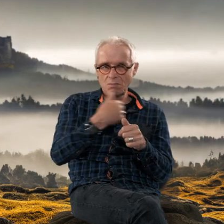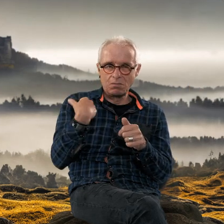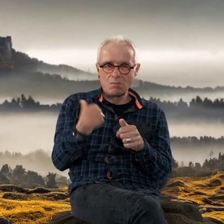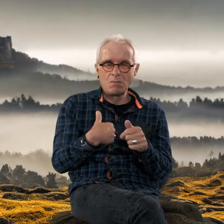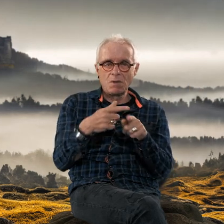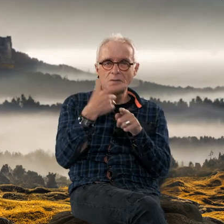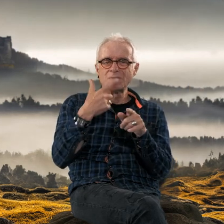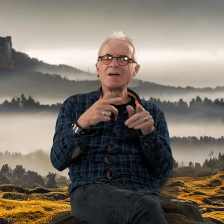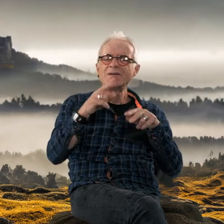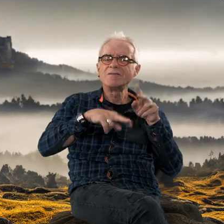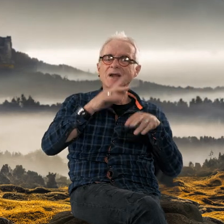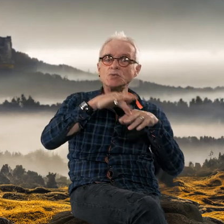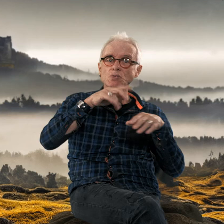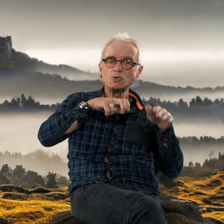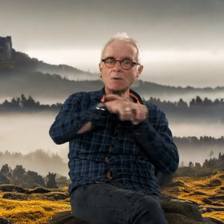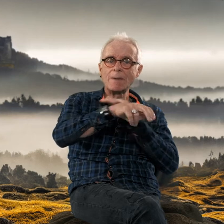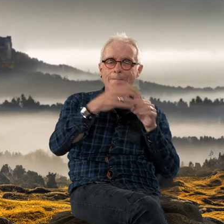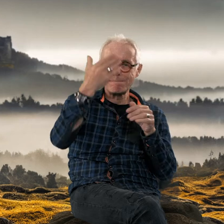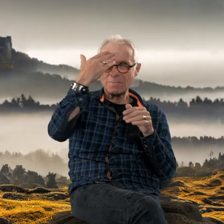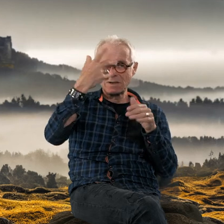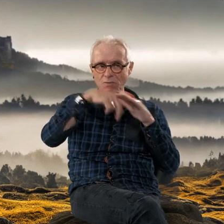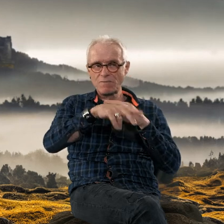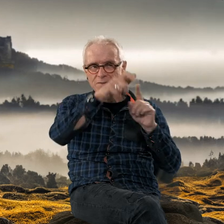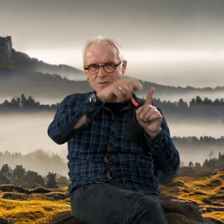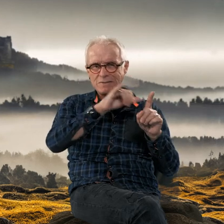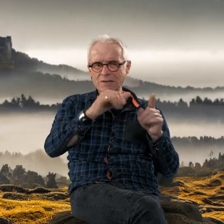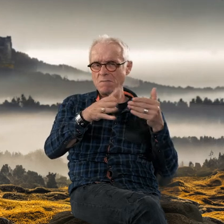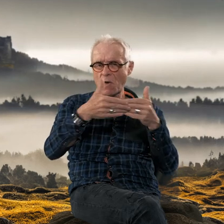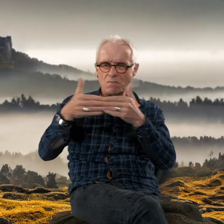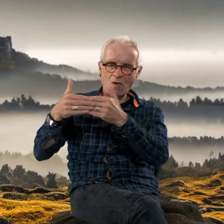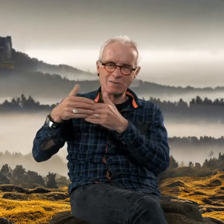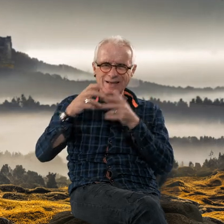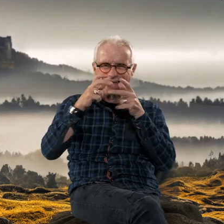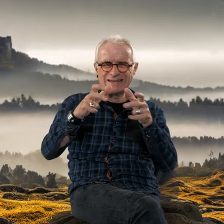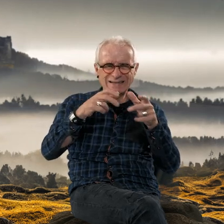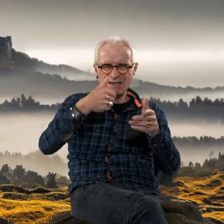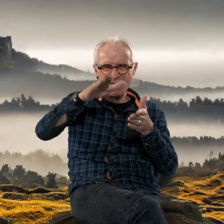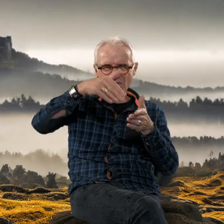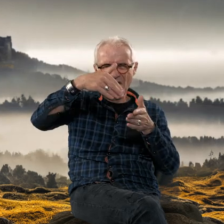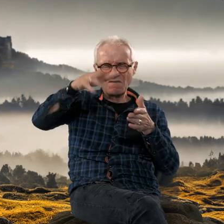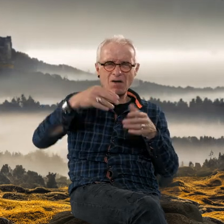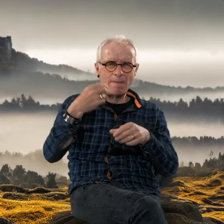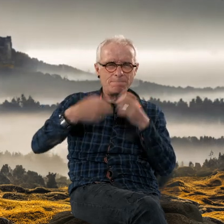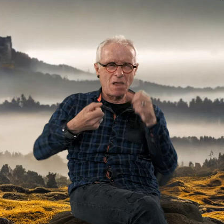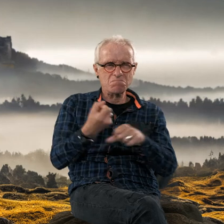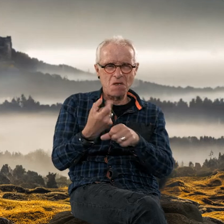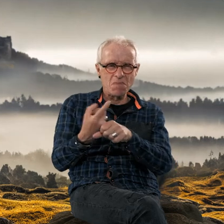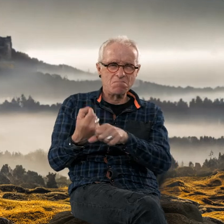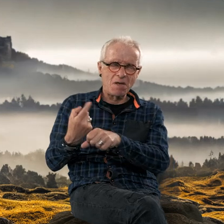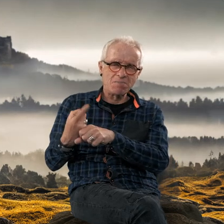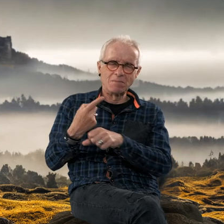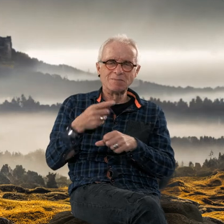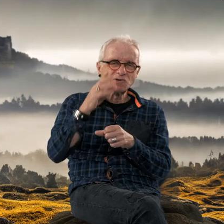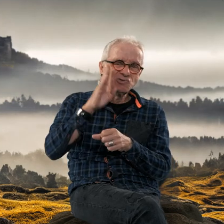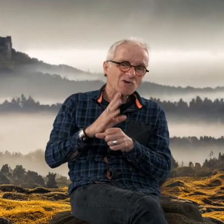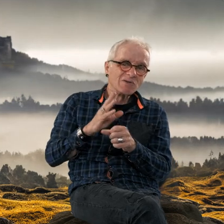villages où il avait déjà passé sitôt qu'il était reconnu on fermait les portes on lui criait des menaces on lui jetait des pierres. Les plus